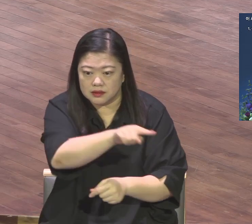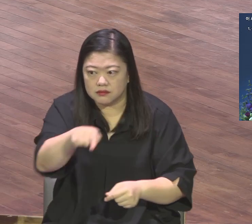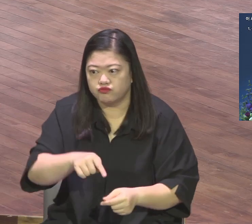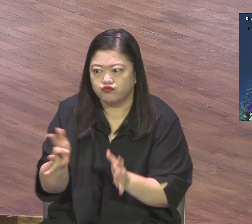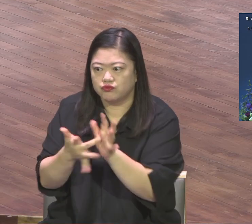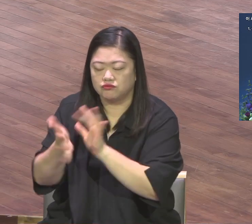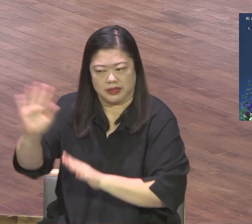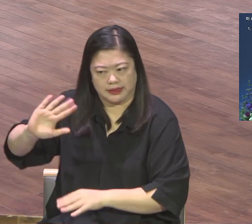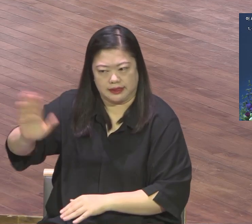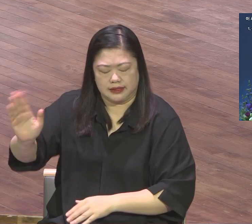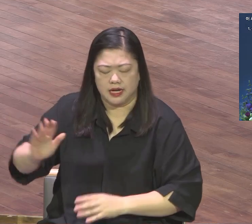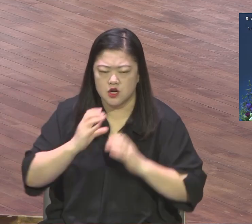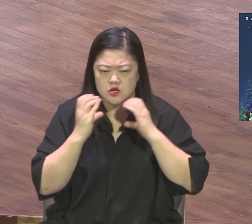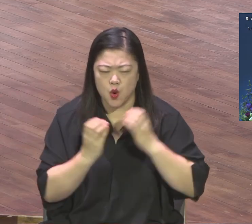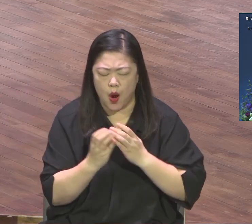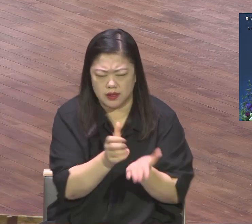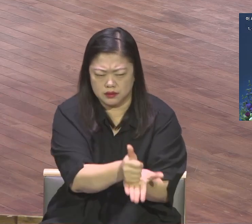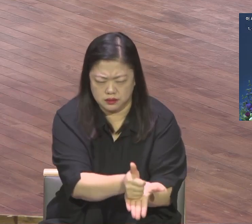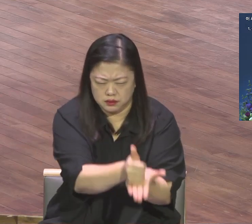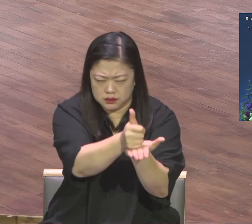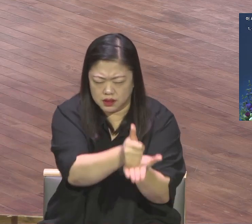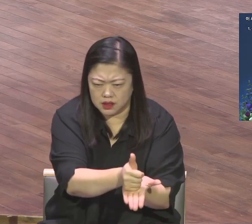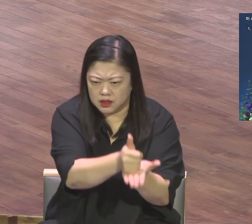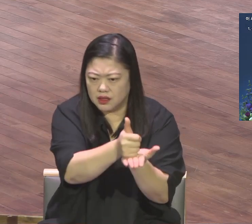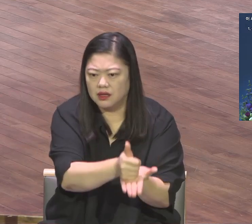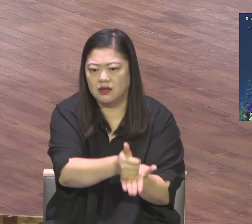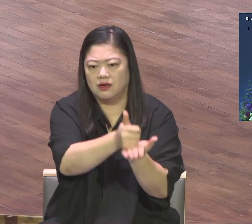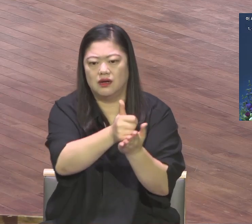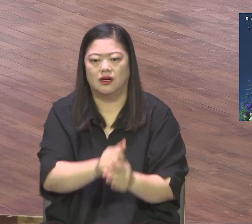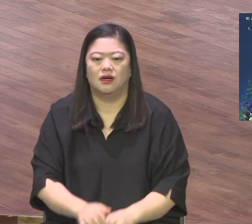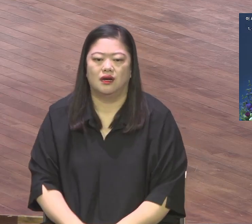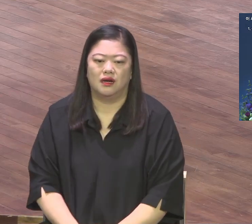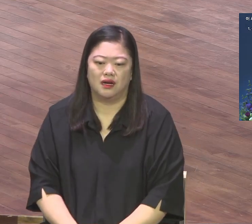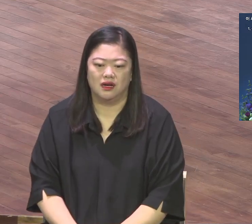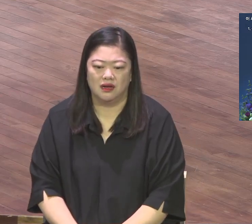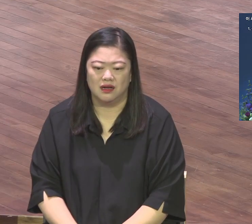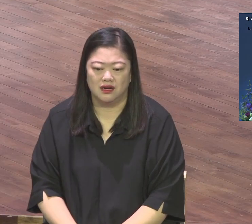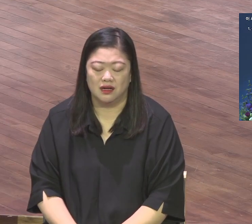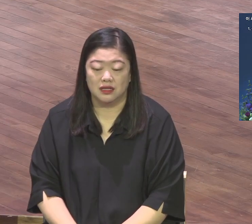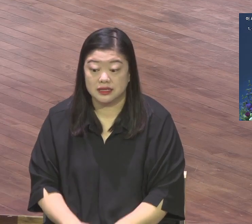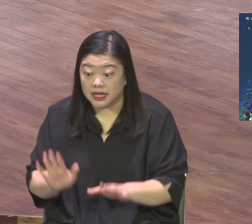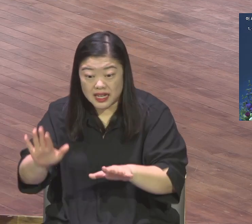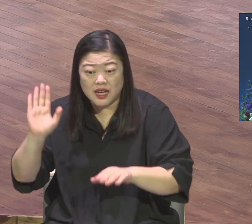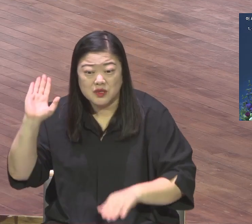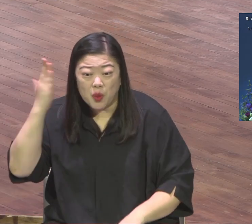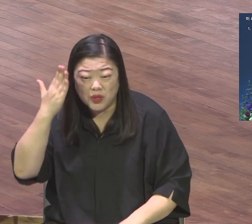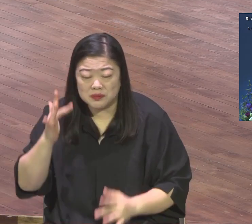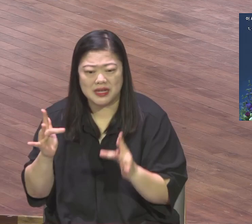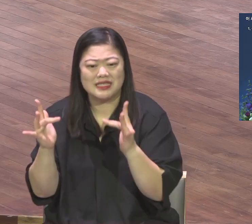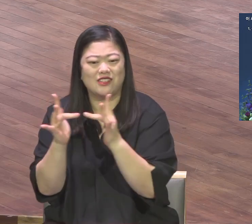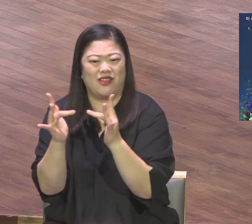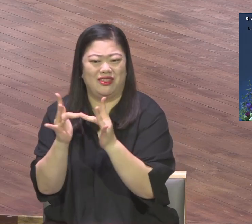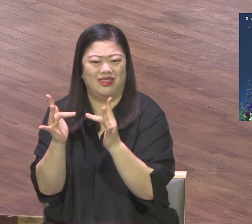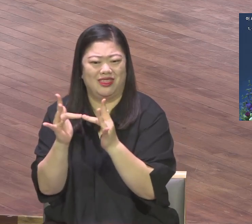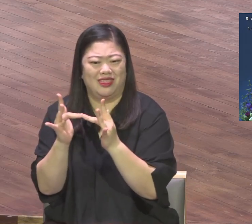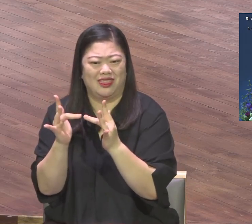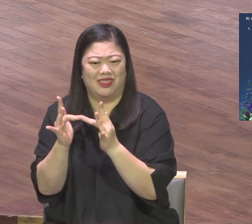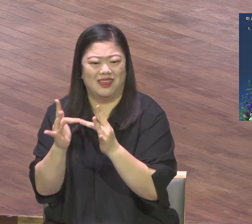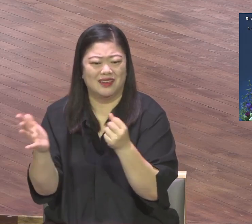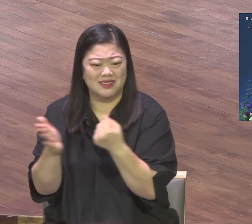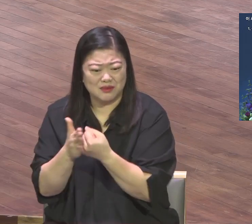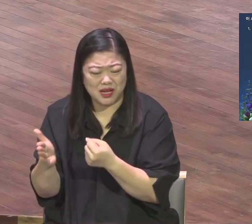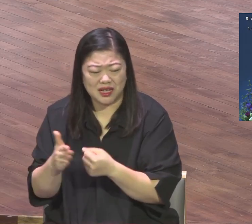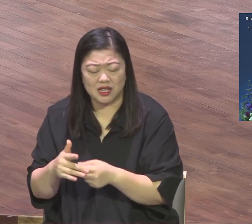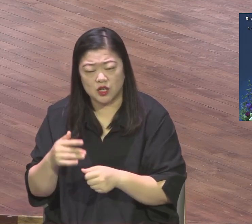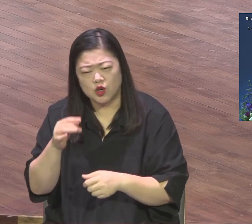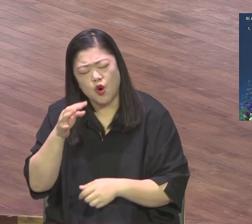뭐 금방 전 세계로도 확산될 수 있지만은 뭐 그 당시는 뭐 느려도 뭐